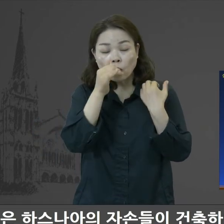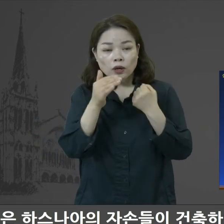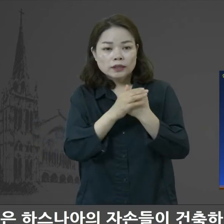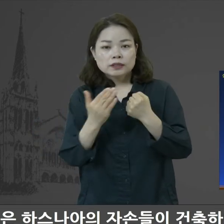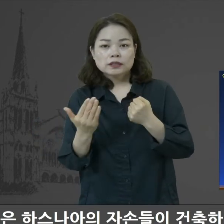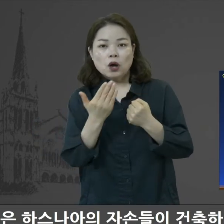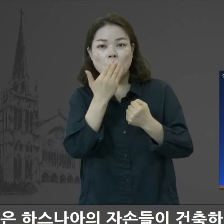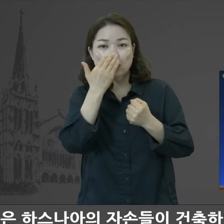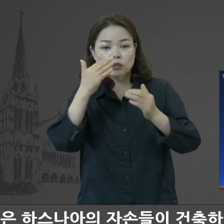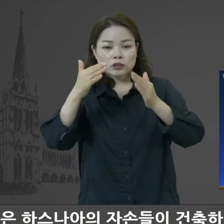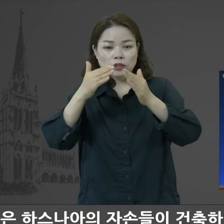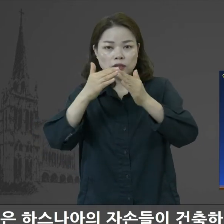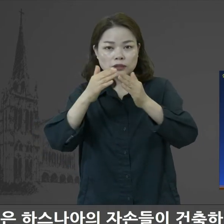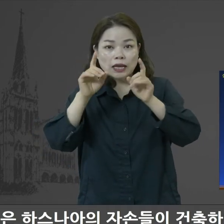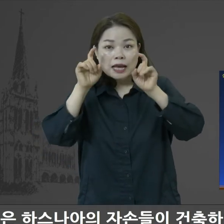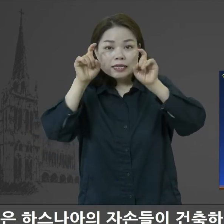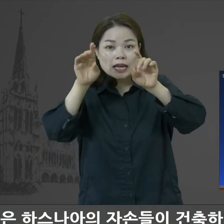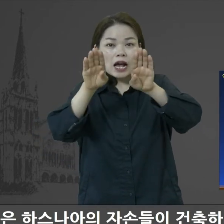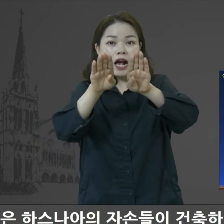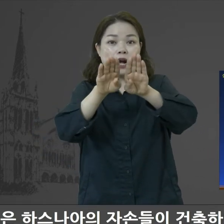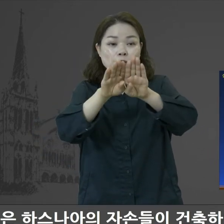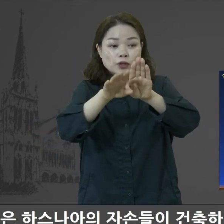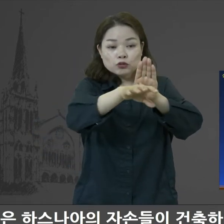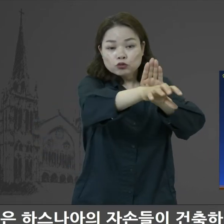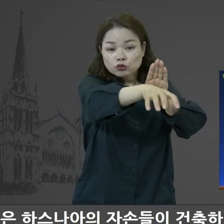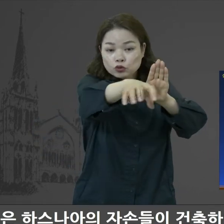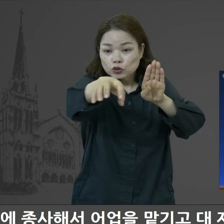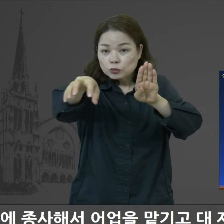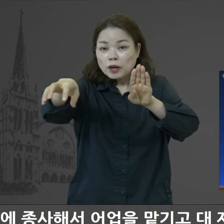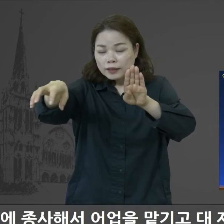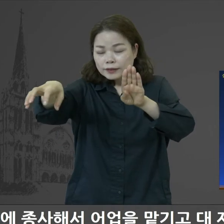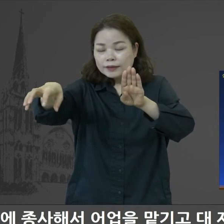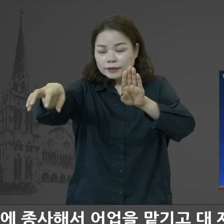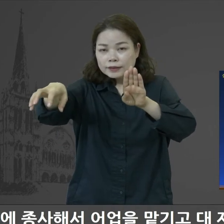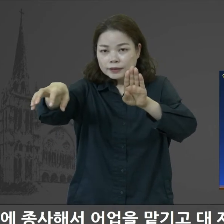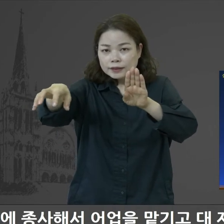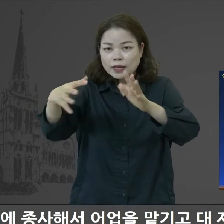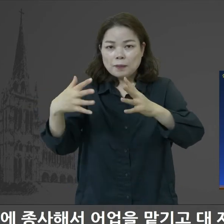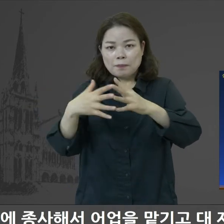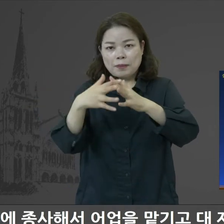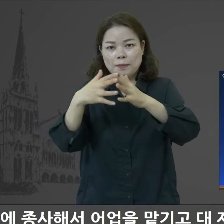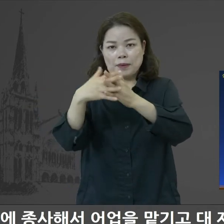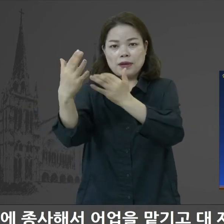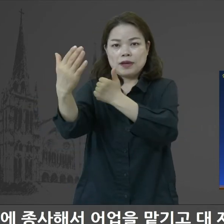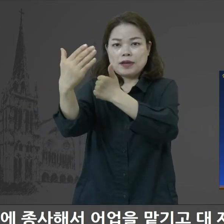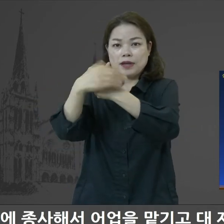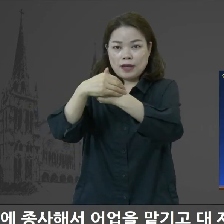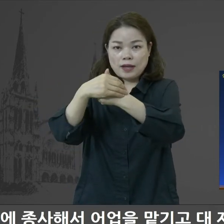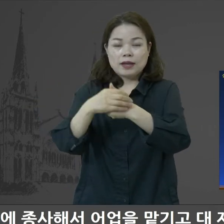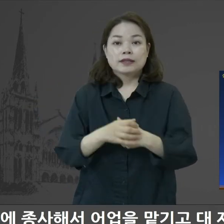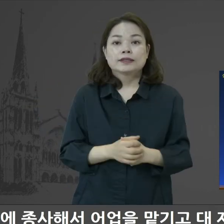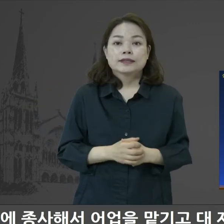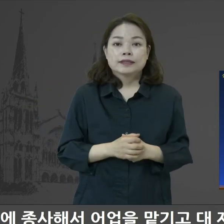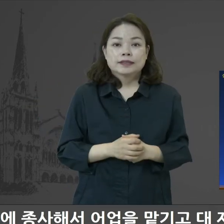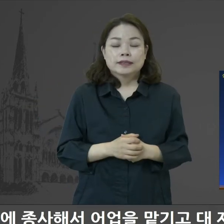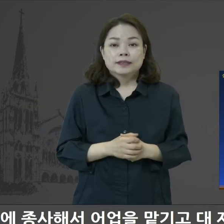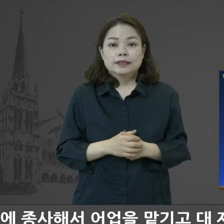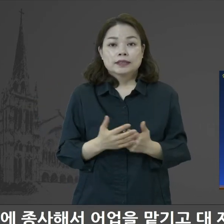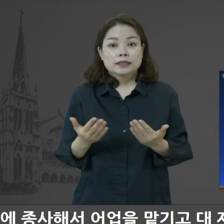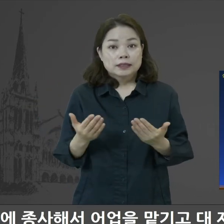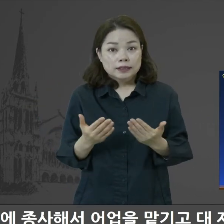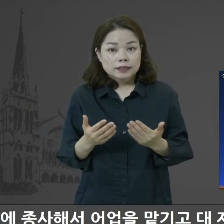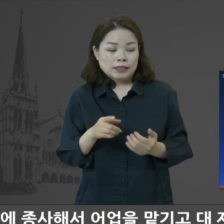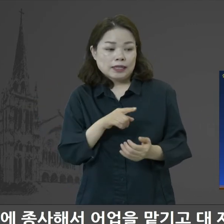성전 가까이에 있는 양분과 그 주변의 것을 건축하게 하는 것을 보게 됩니다. 그